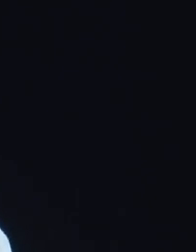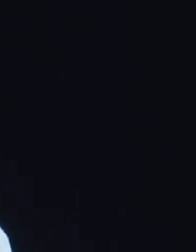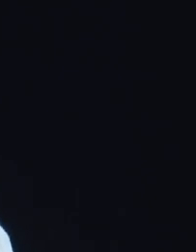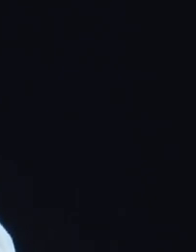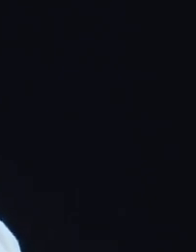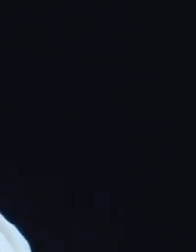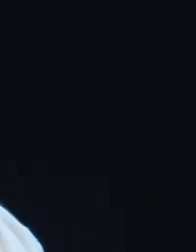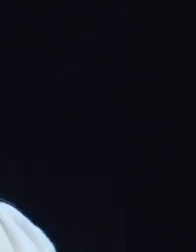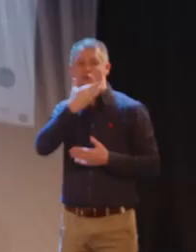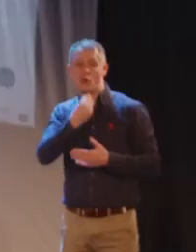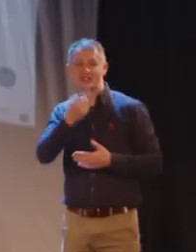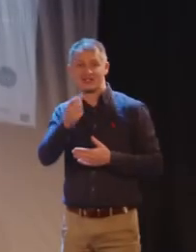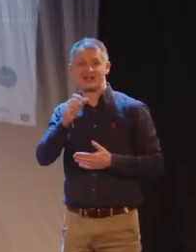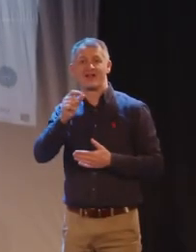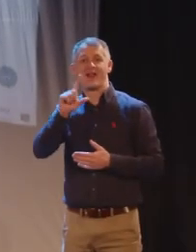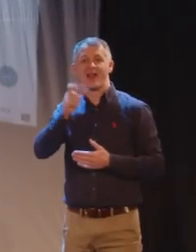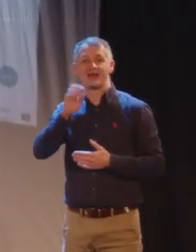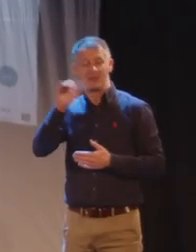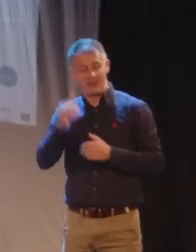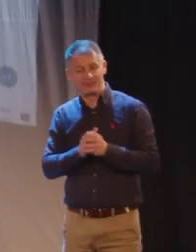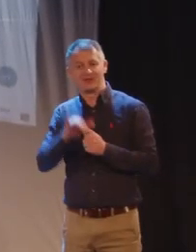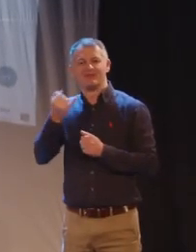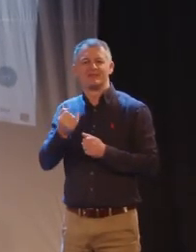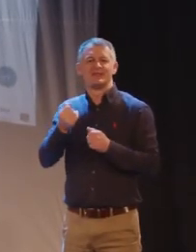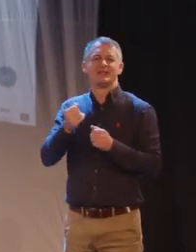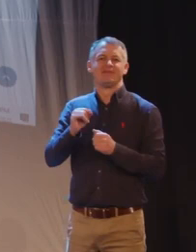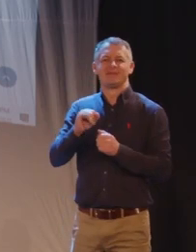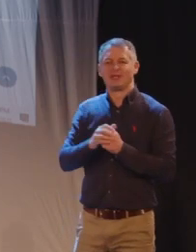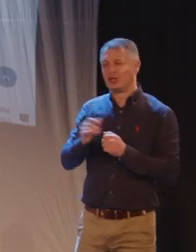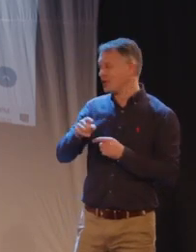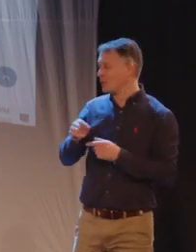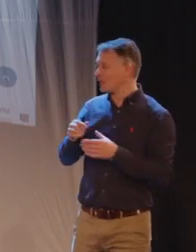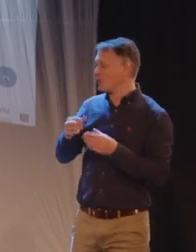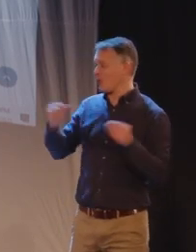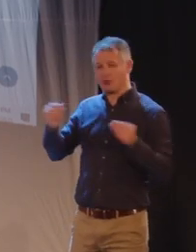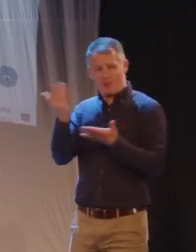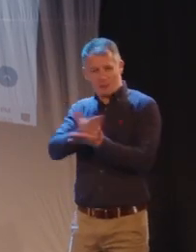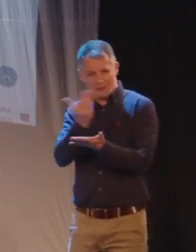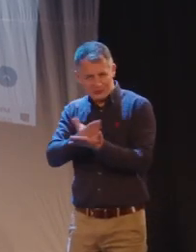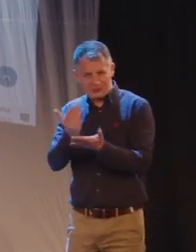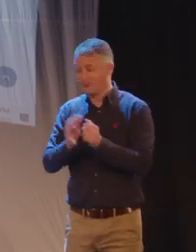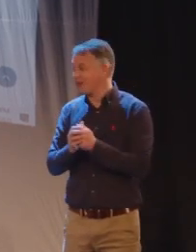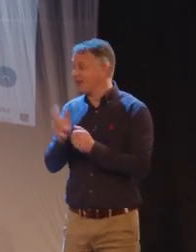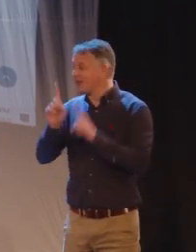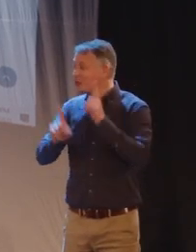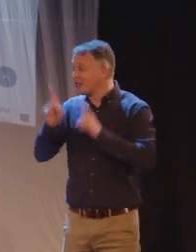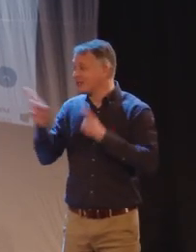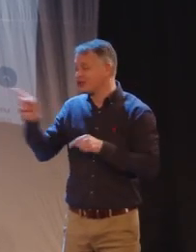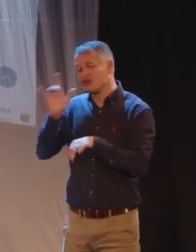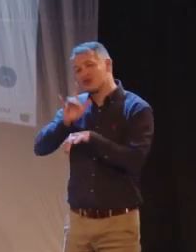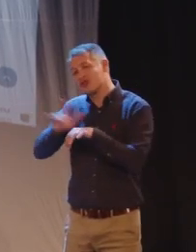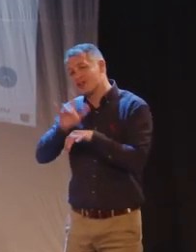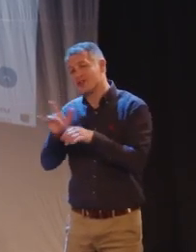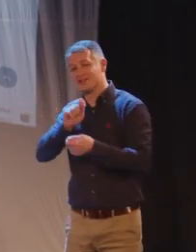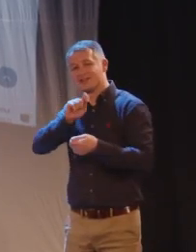Ileana Cosânzeana, Din cosiță floarea cântă, Nouă împărăție ascultă. Câteodată încercam să